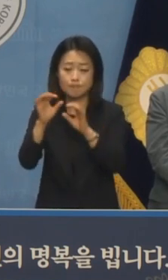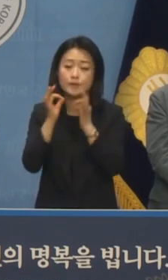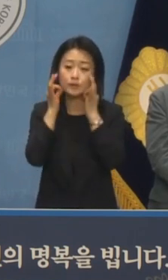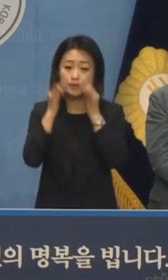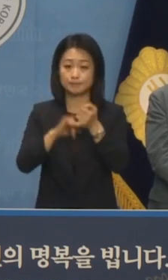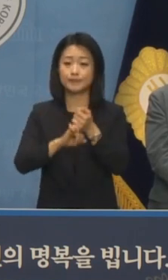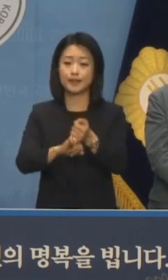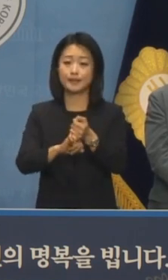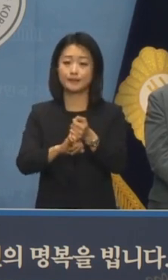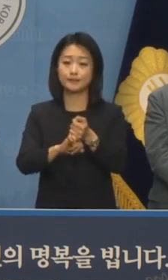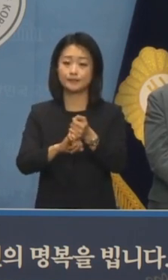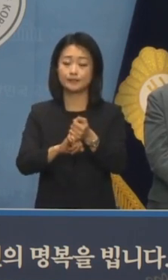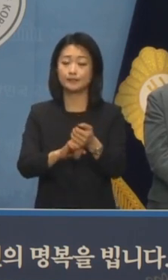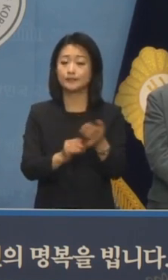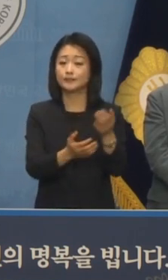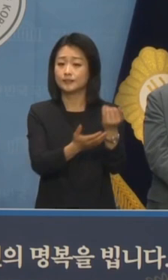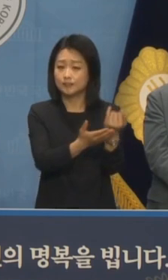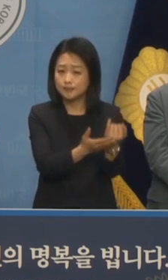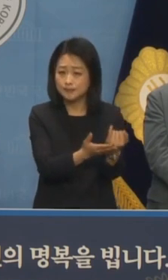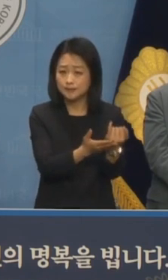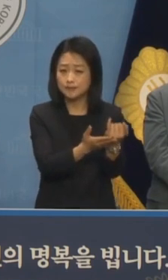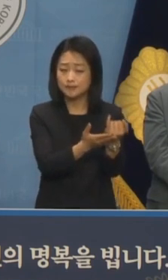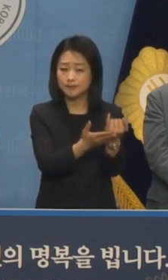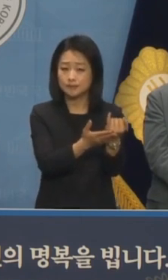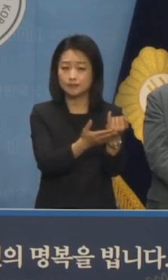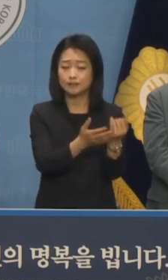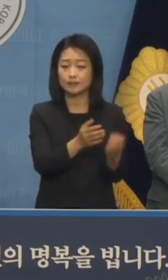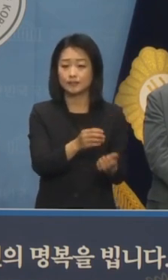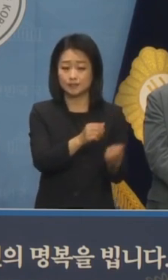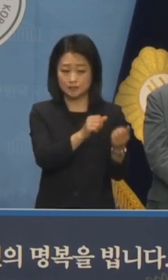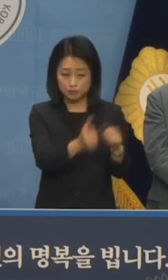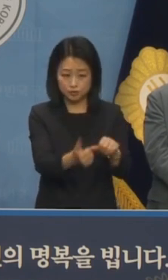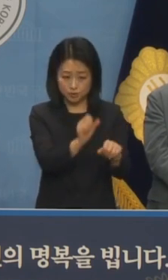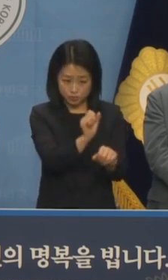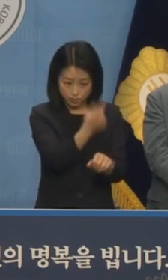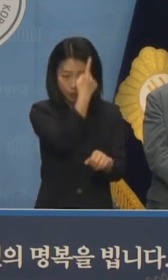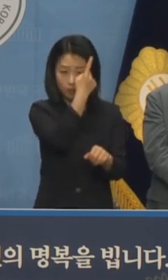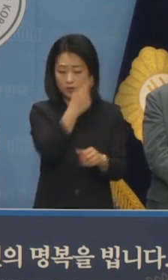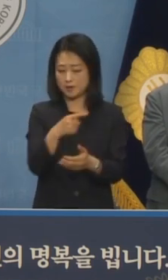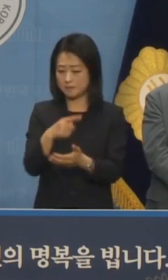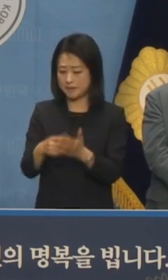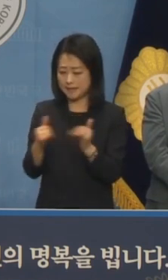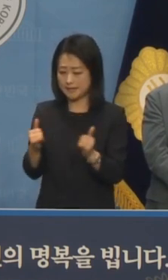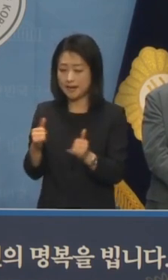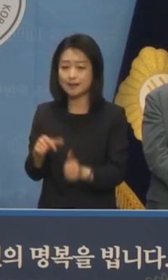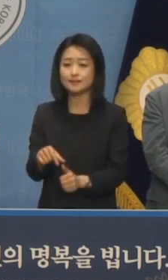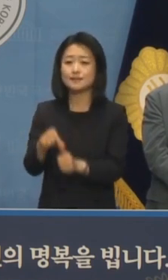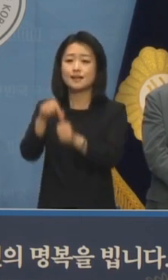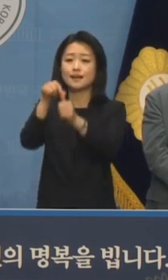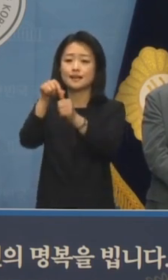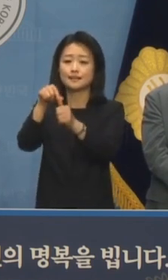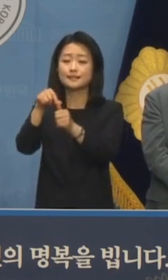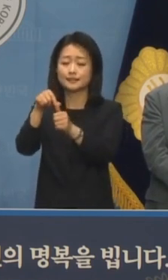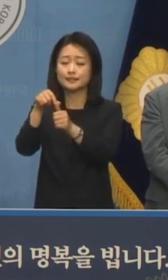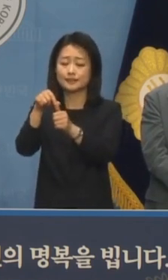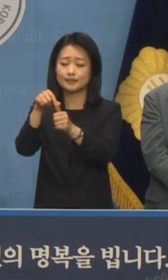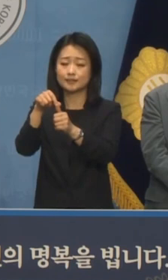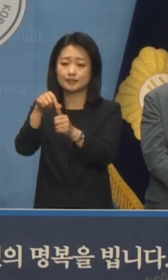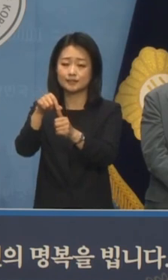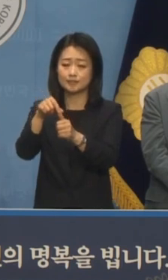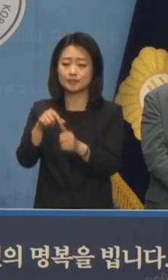노력하겠습니다. 고인의 목숨이 수많은 피해자들을 살리는 길이 될 수 있도록